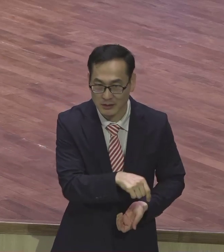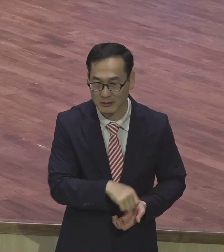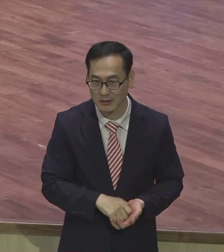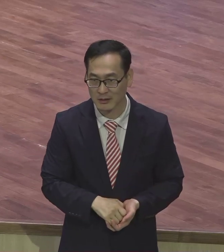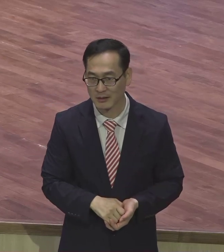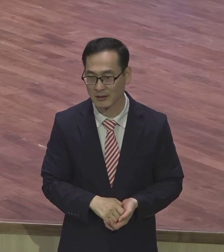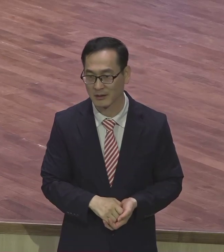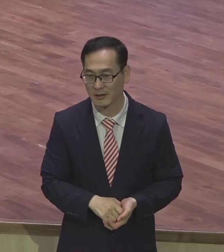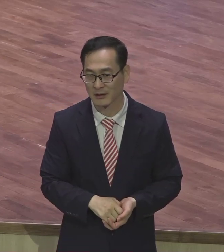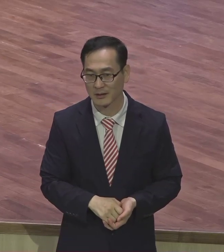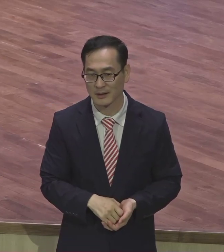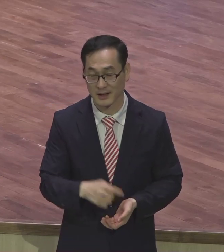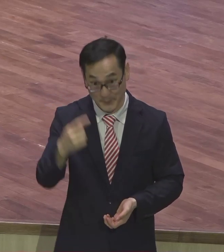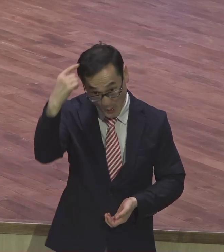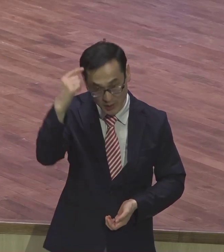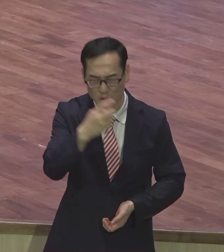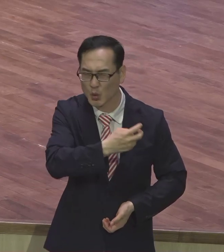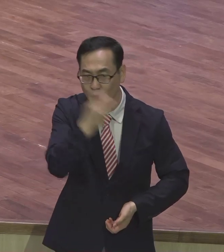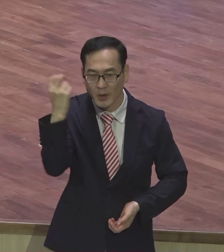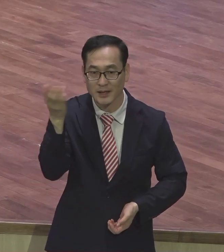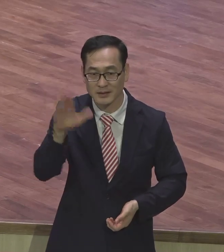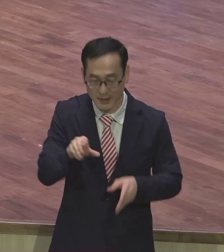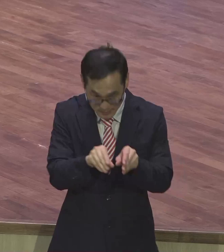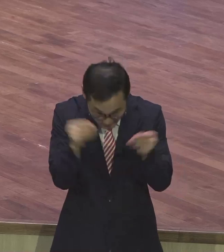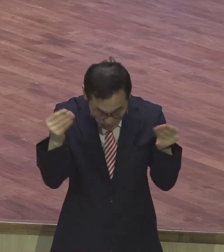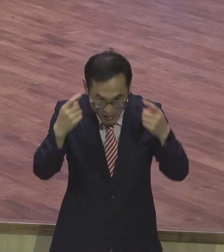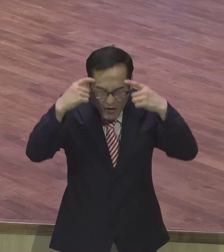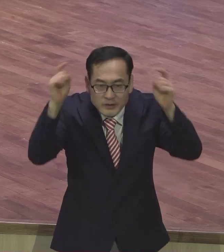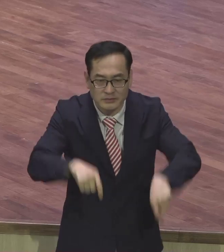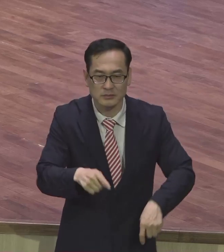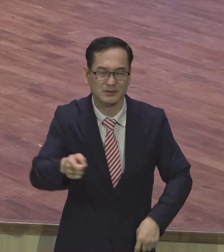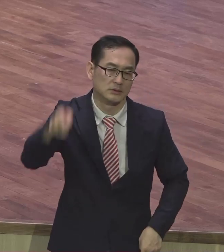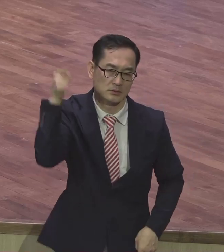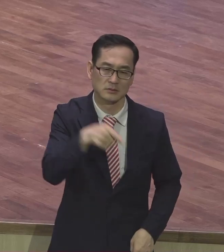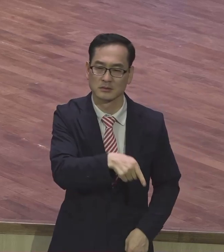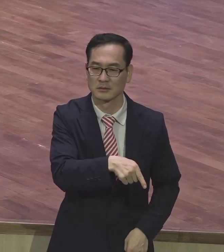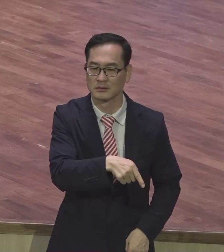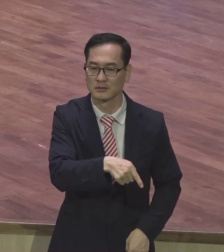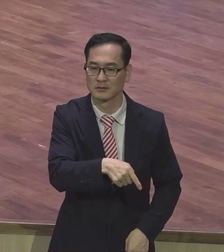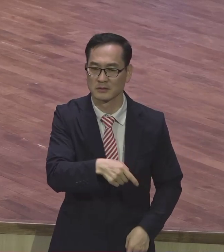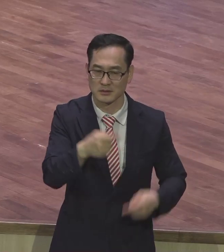가장 똑똑한데 가장 어리석고 가장 무심해